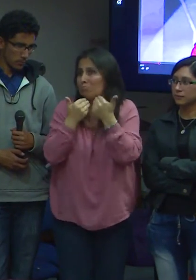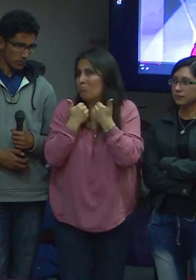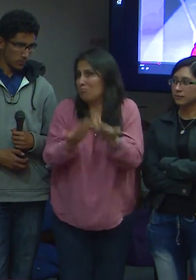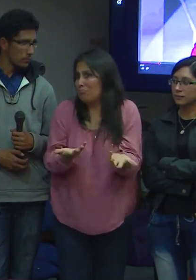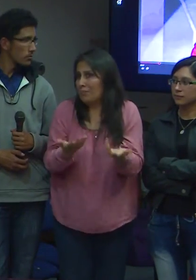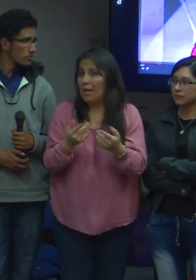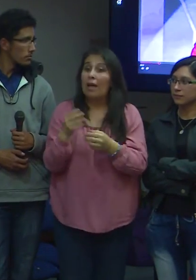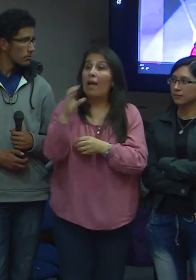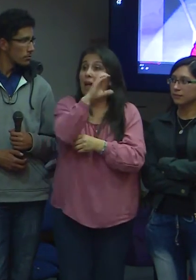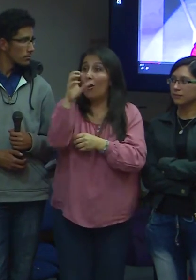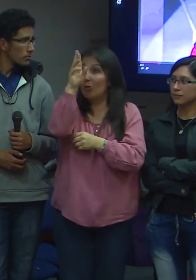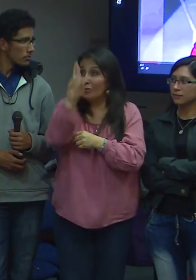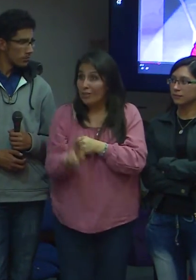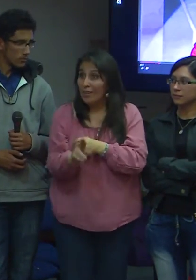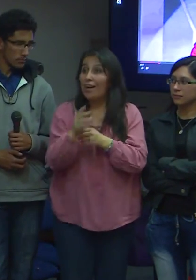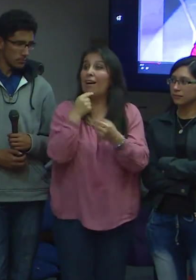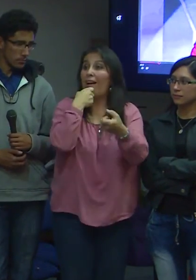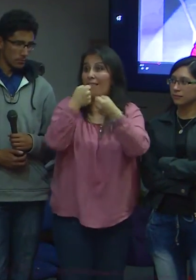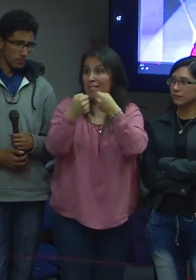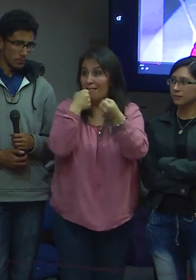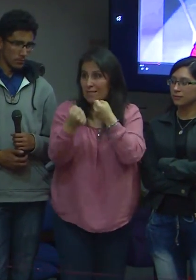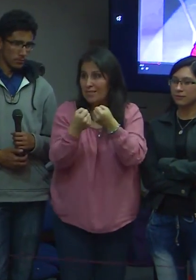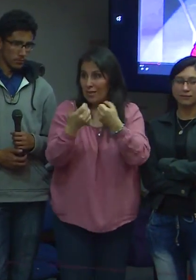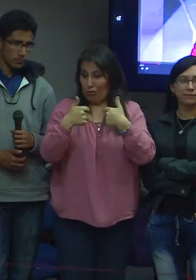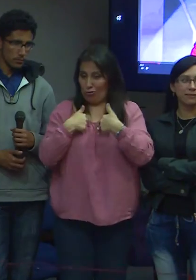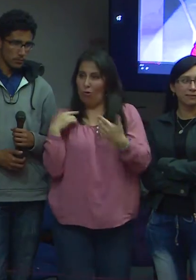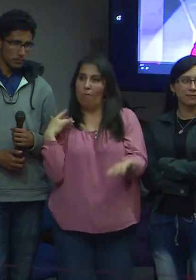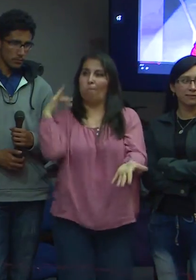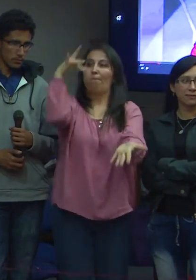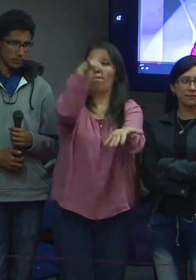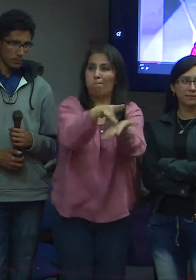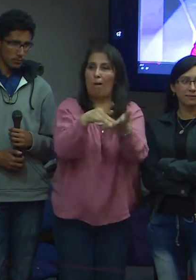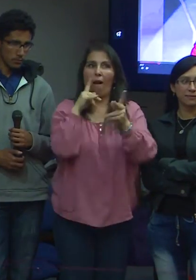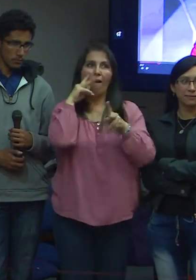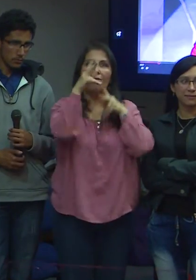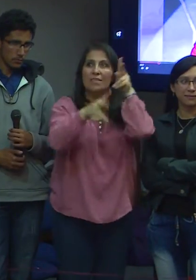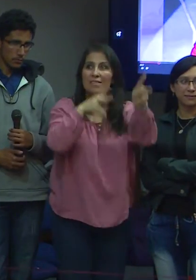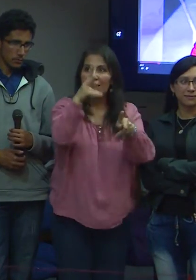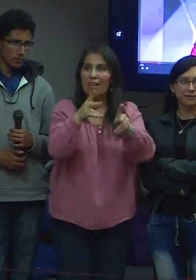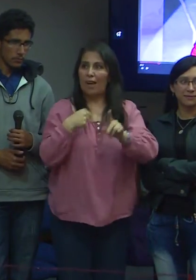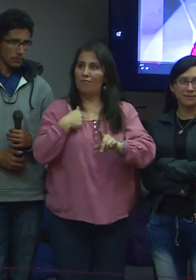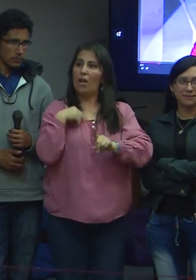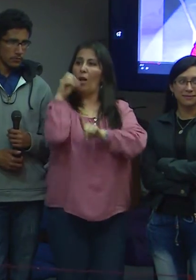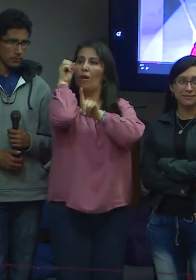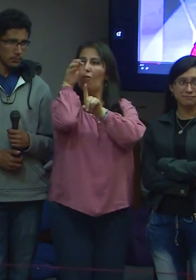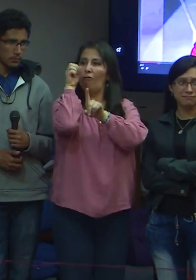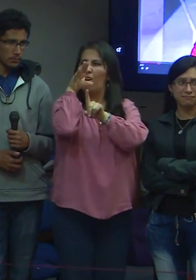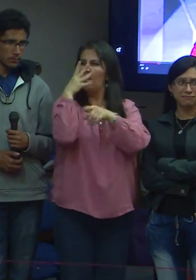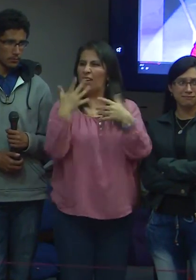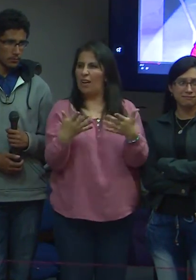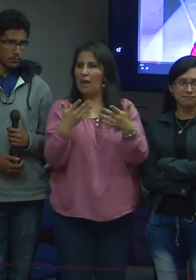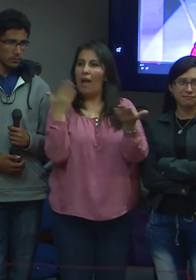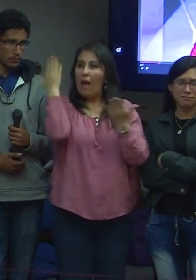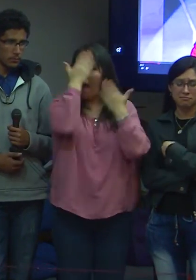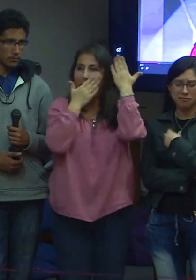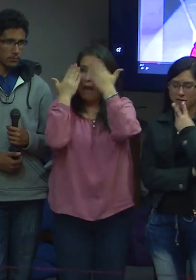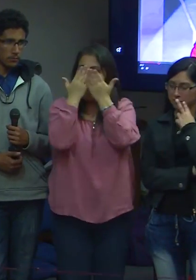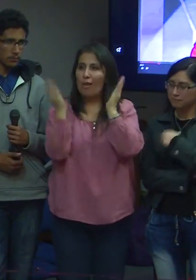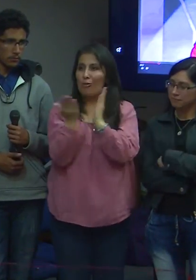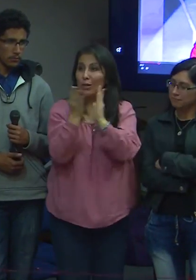a propósito de una visita como conferencista sobre el análisis de la educación especial en Costa Rica y en